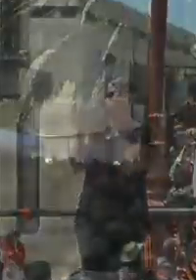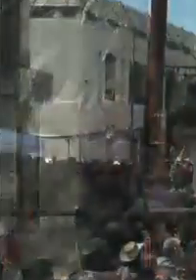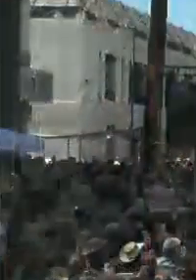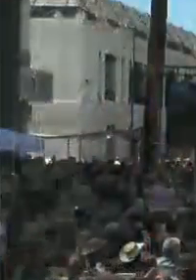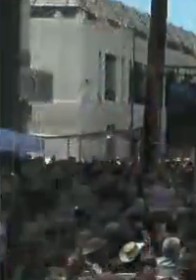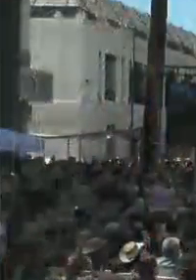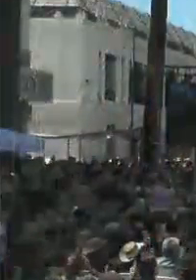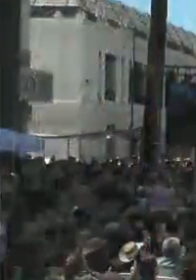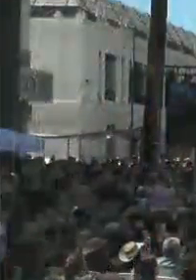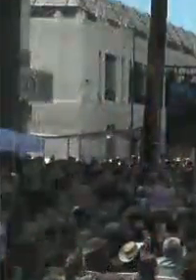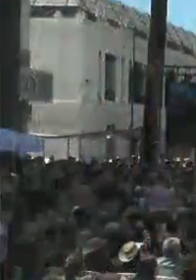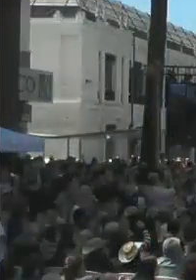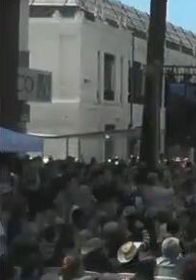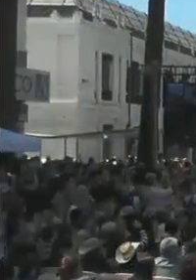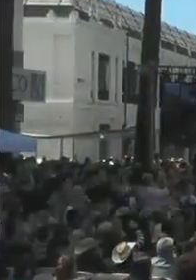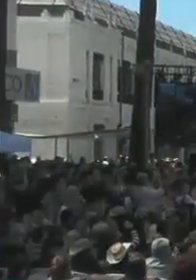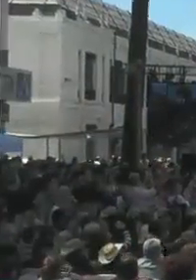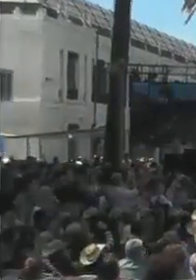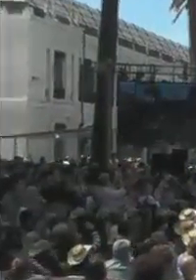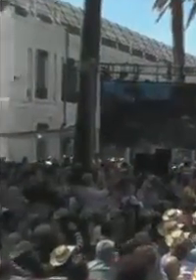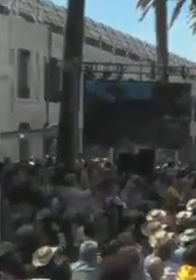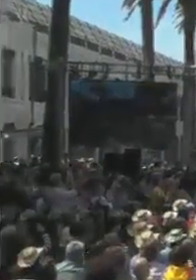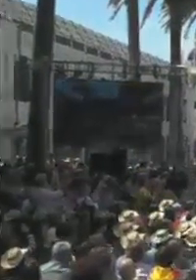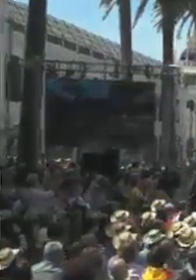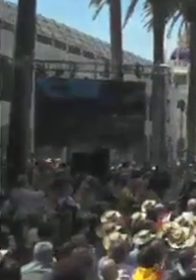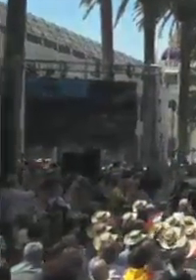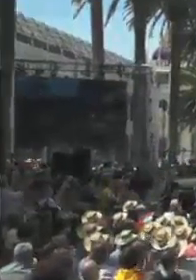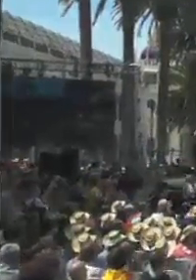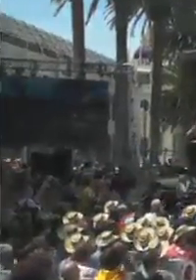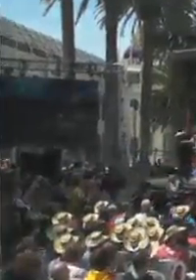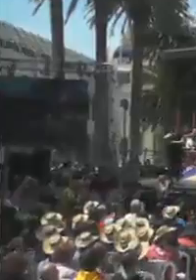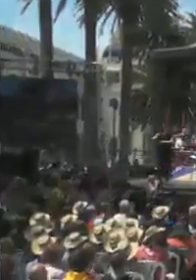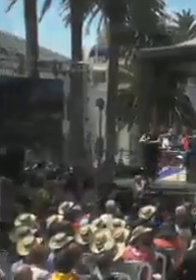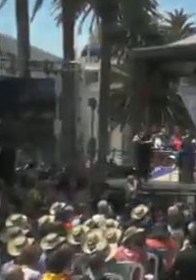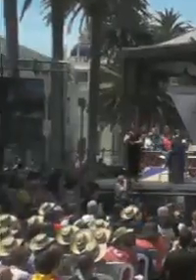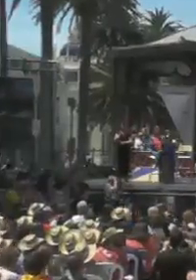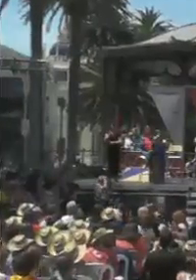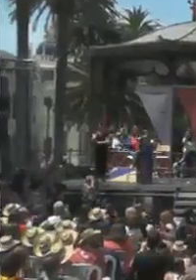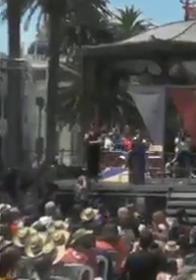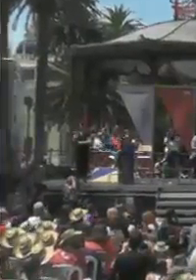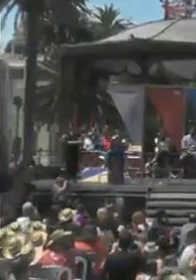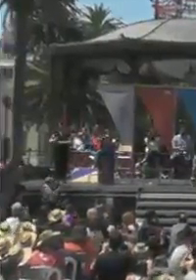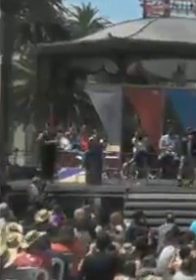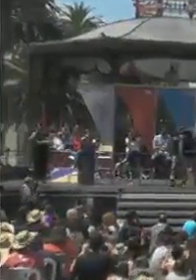hito. El 26 de junio, este domingo que viene, tenemos una oportunidad para cambiar eso.